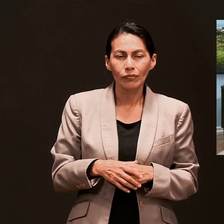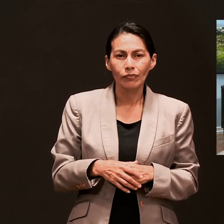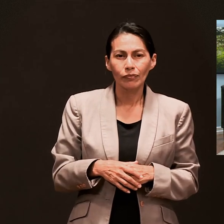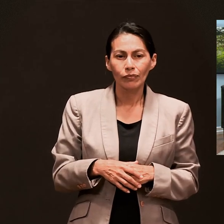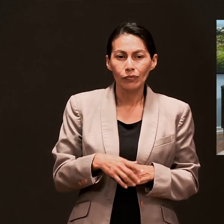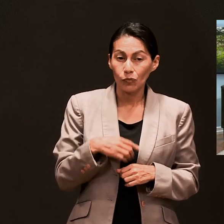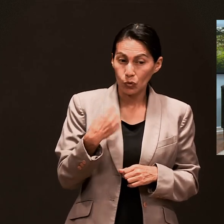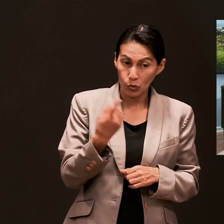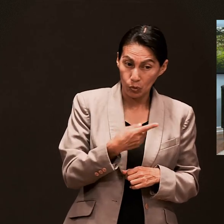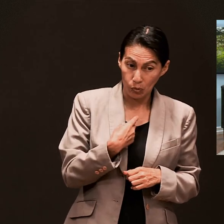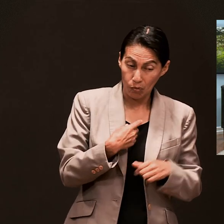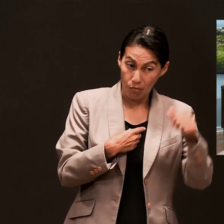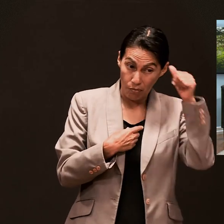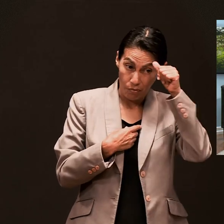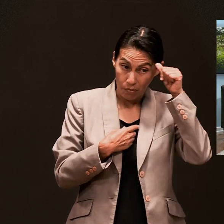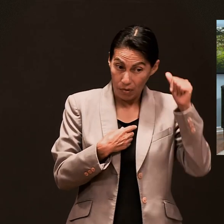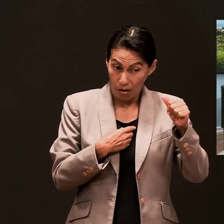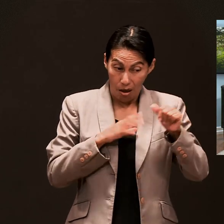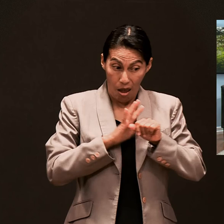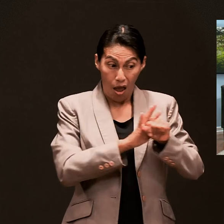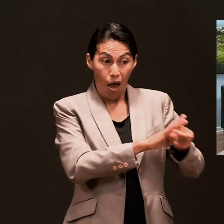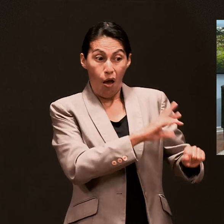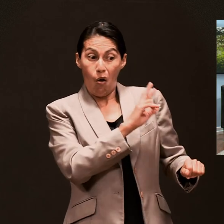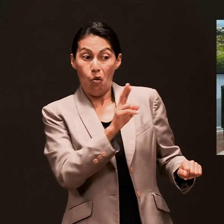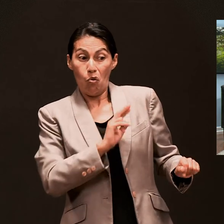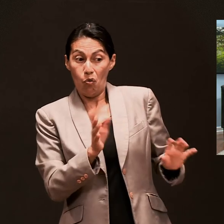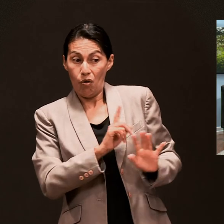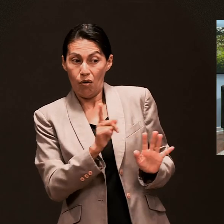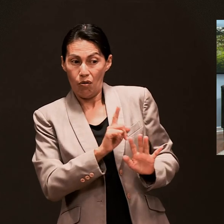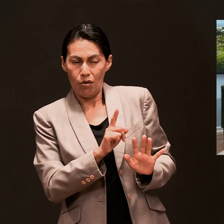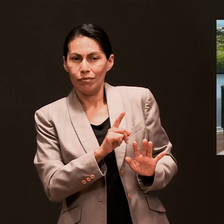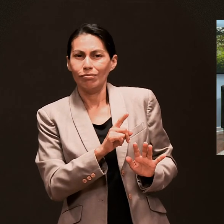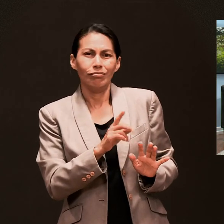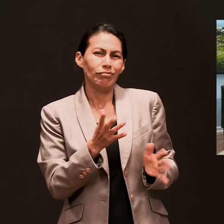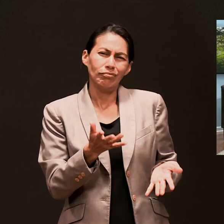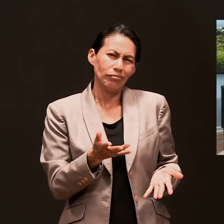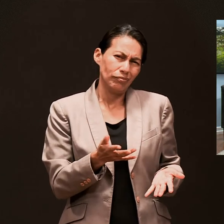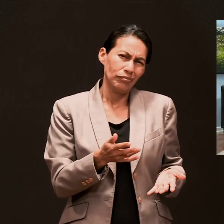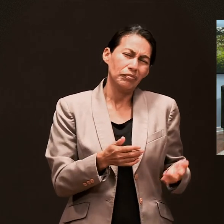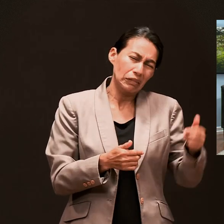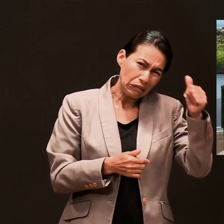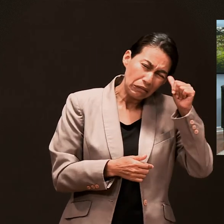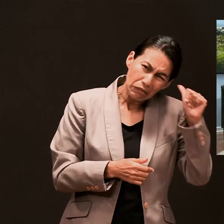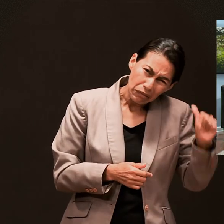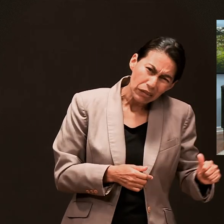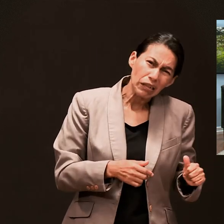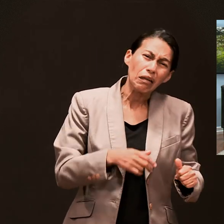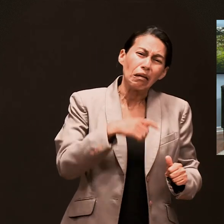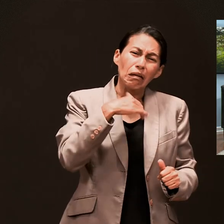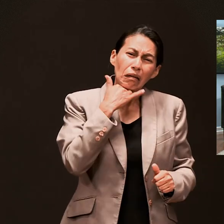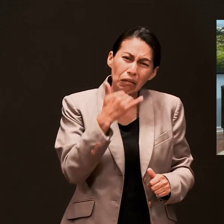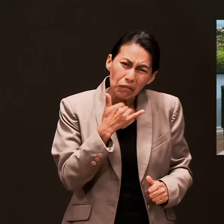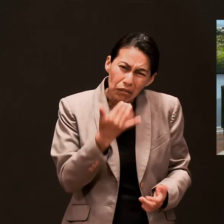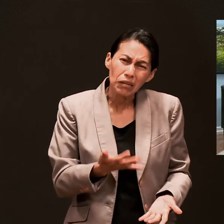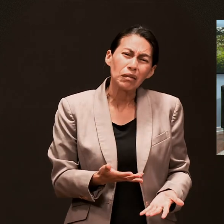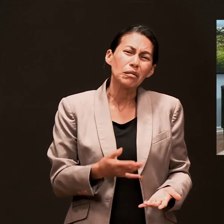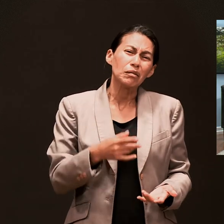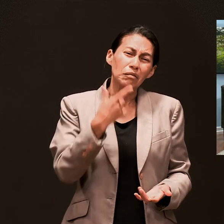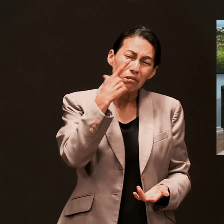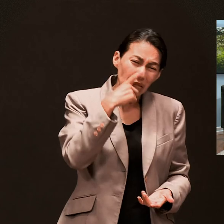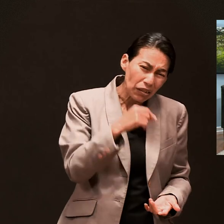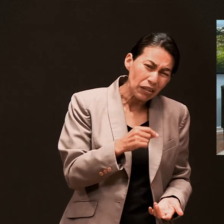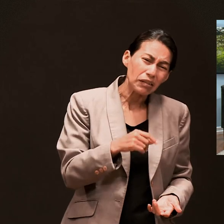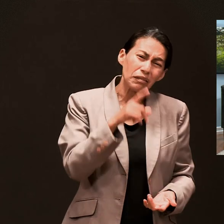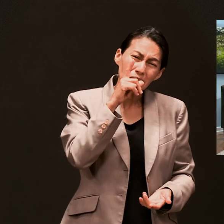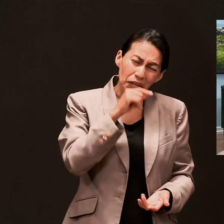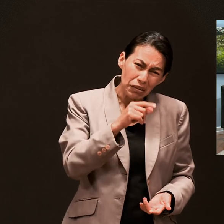realmente no estamos Este exentos de eso no Entonces que él nos da la fuerza para vivir